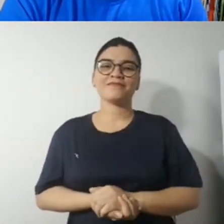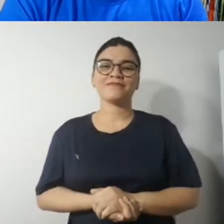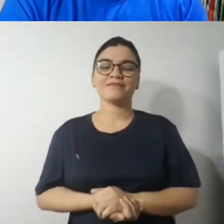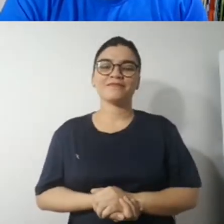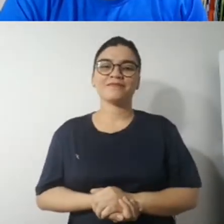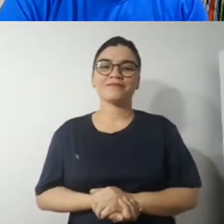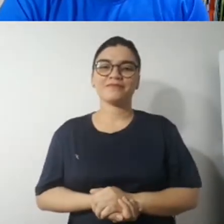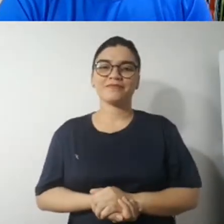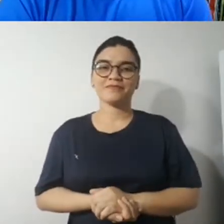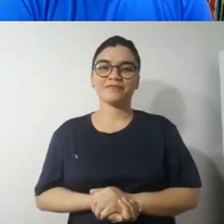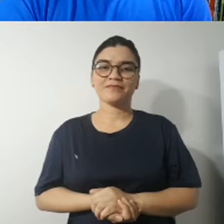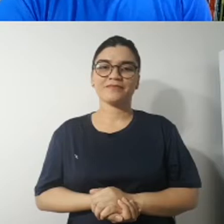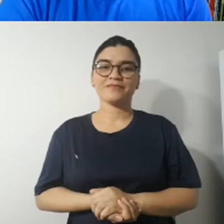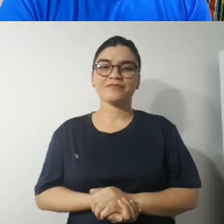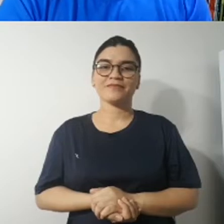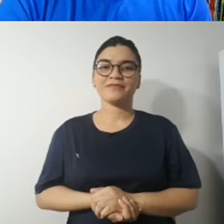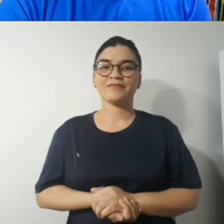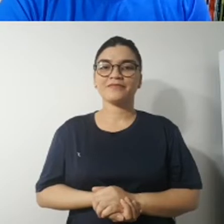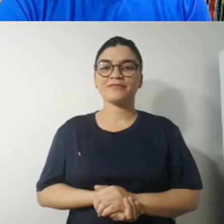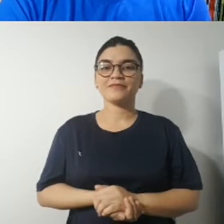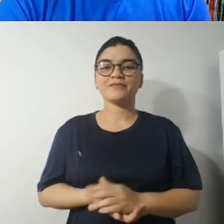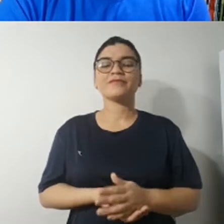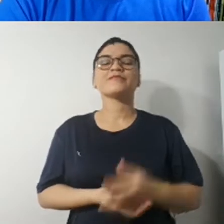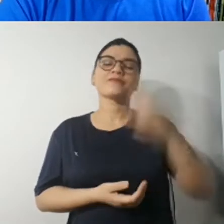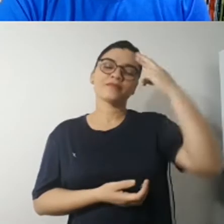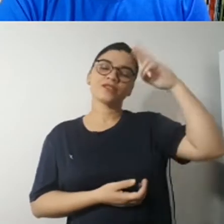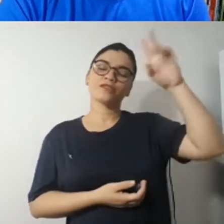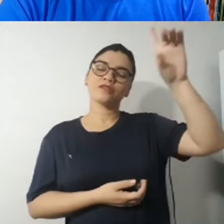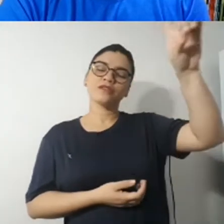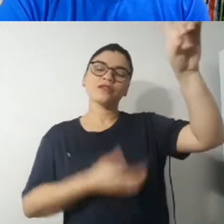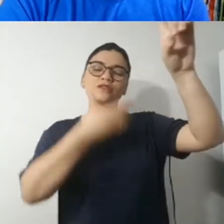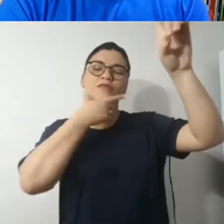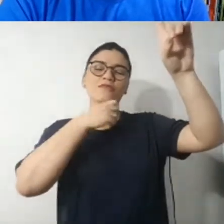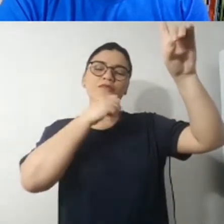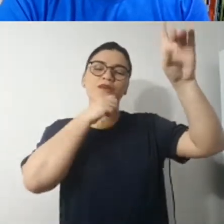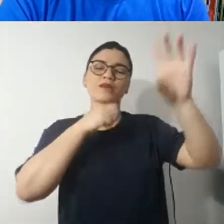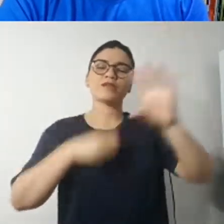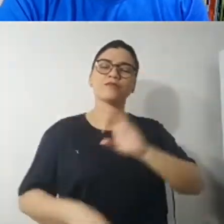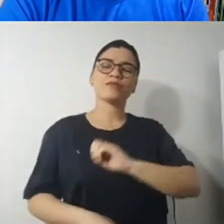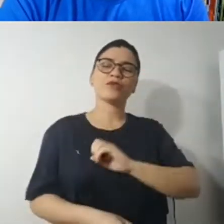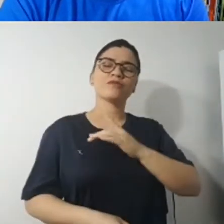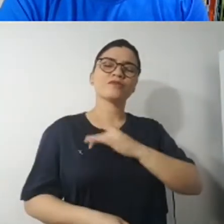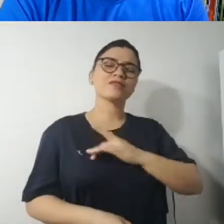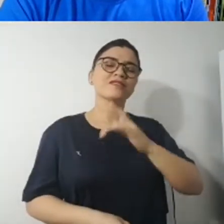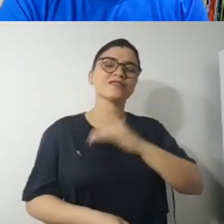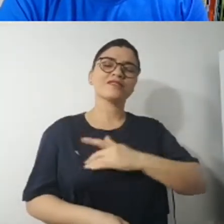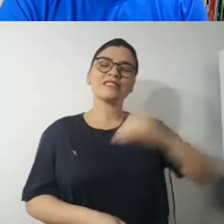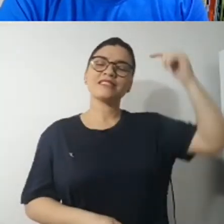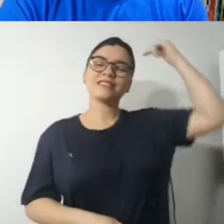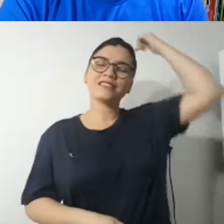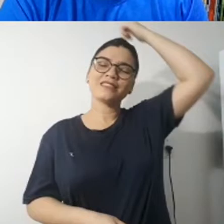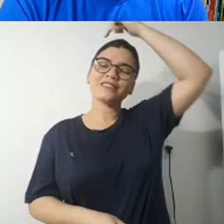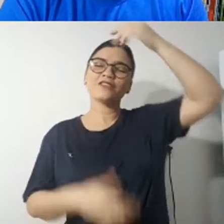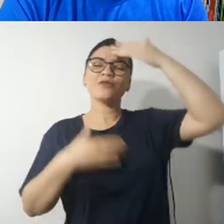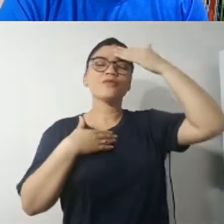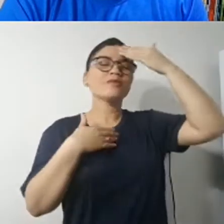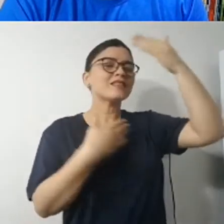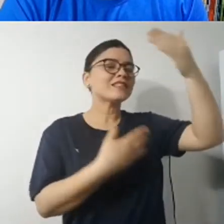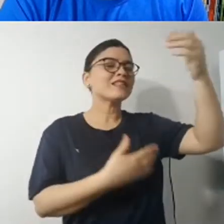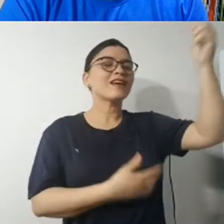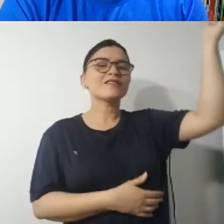Amém? Senhor Deus, Pai amado, misericordioso, Deus santo, obrigado, Pai, pela tua graça, pela tua bondade e